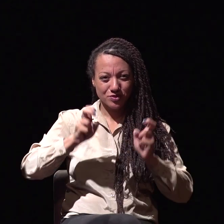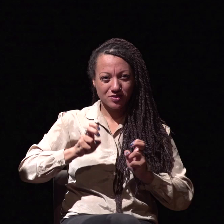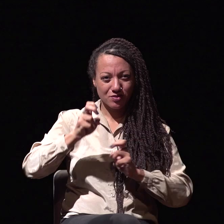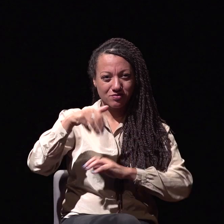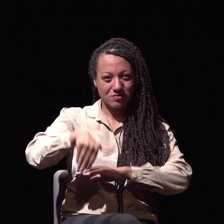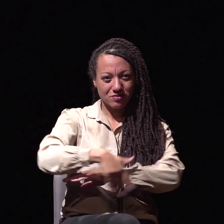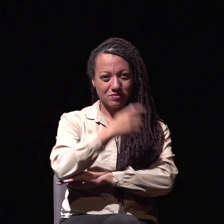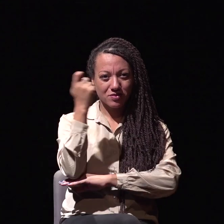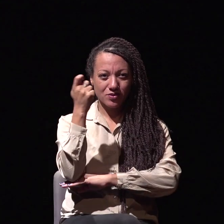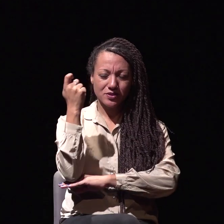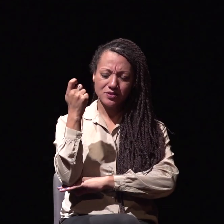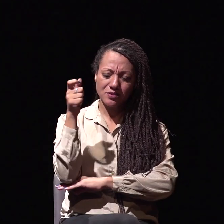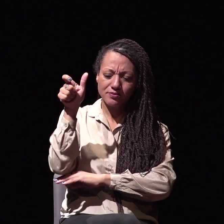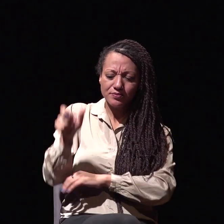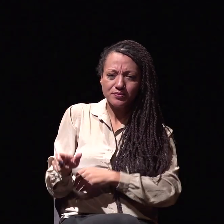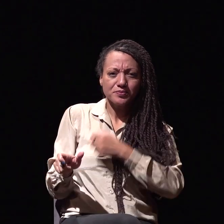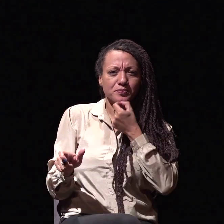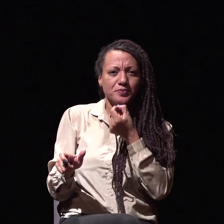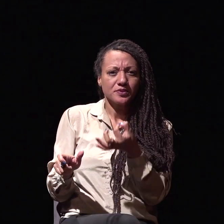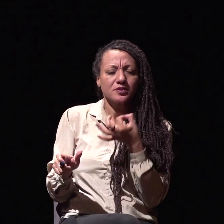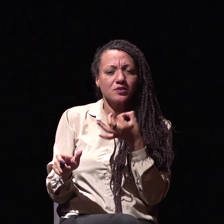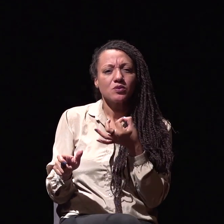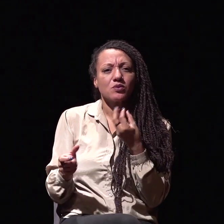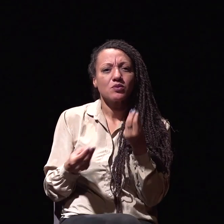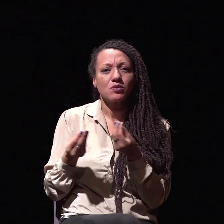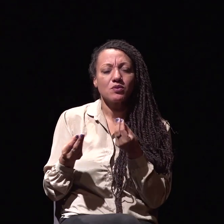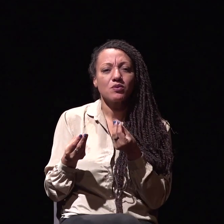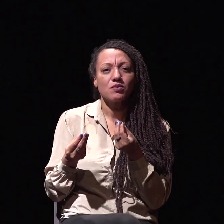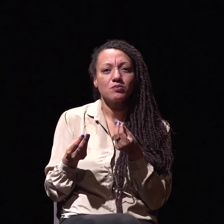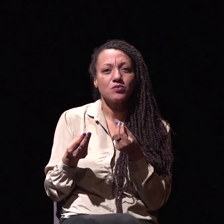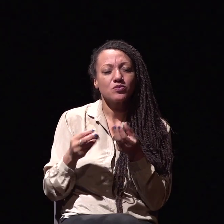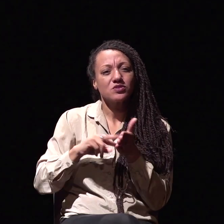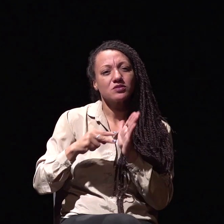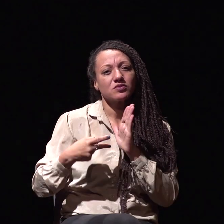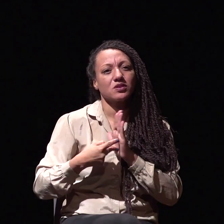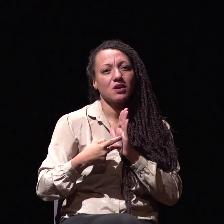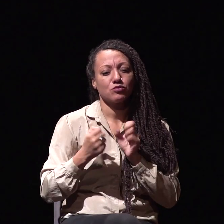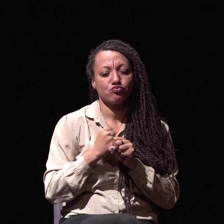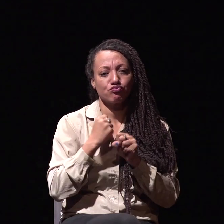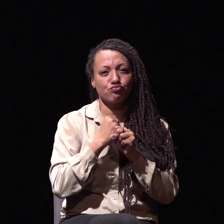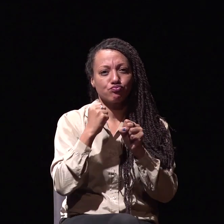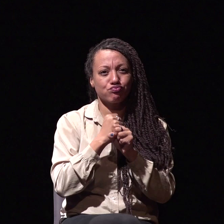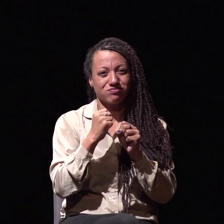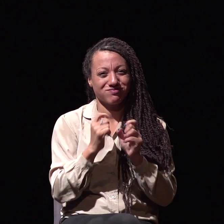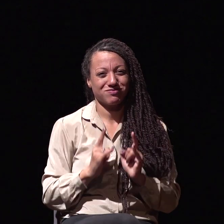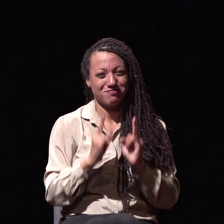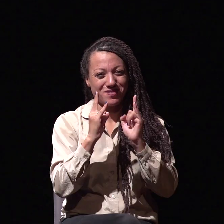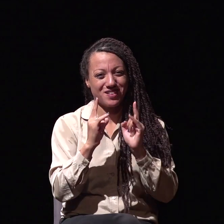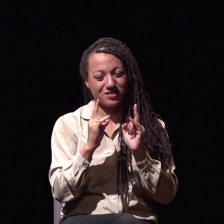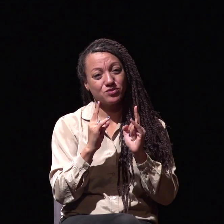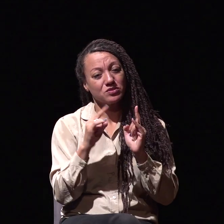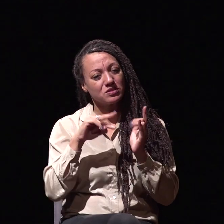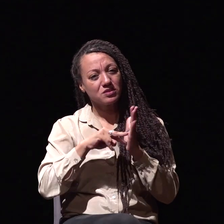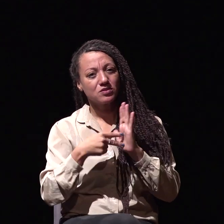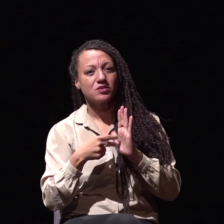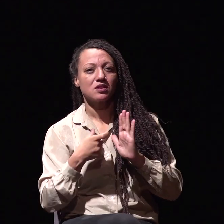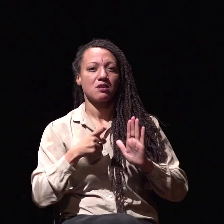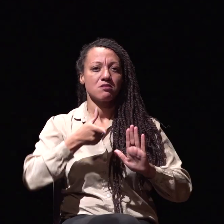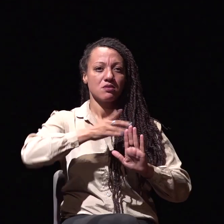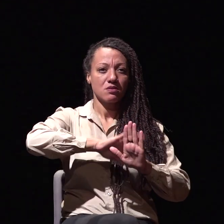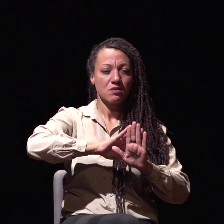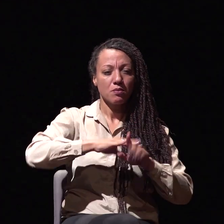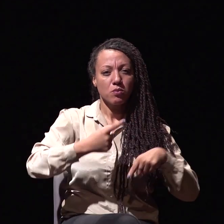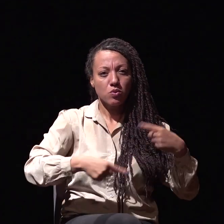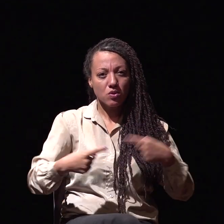a posição da arquiteta para a construção do sentido da obra arquitetônica, uma dimensão artística e política forjada